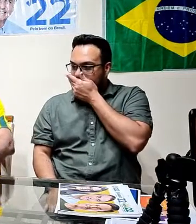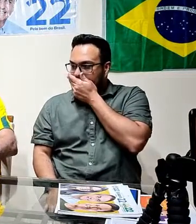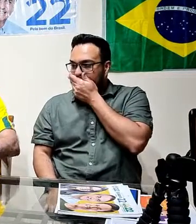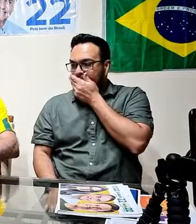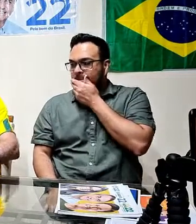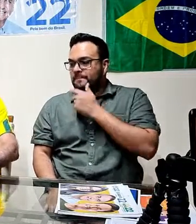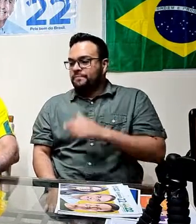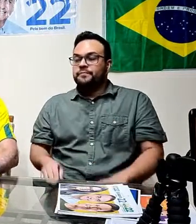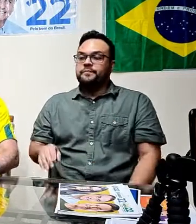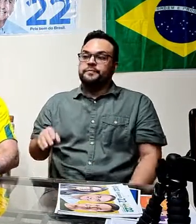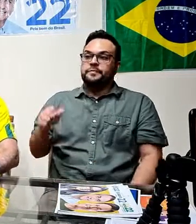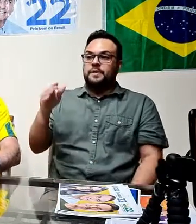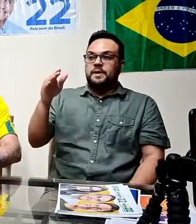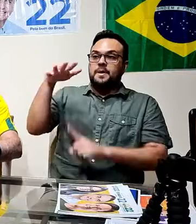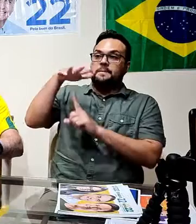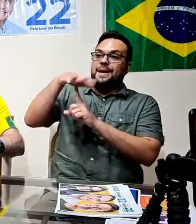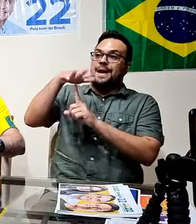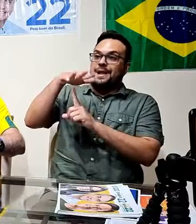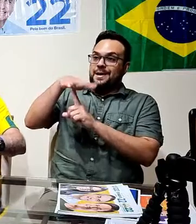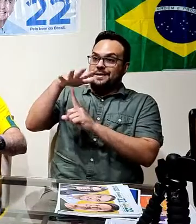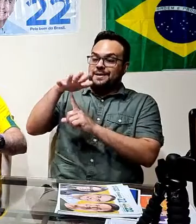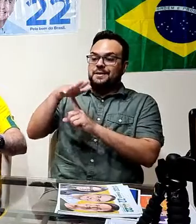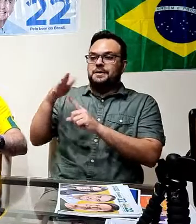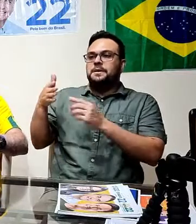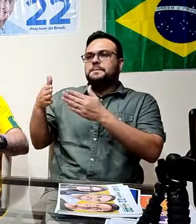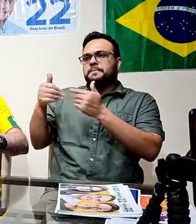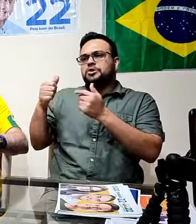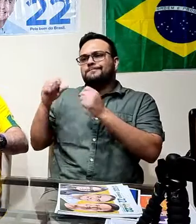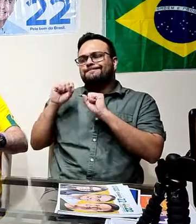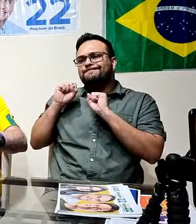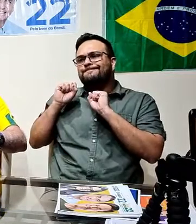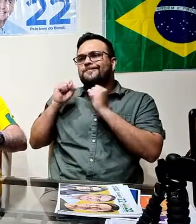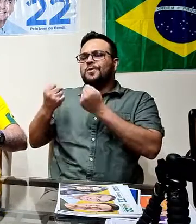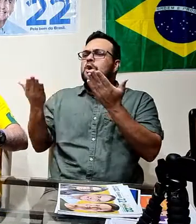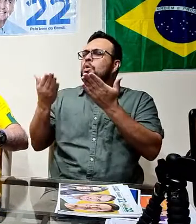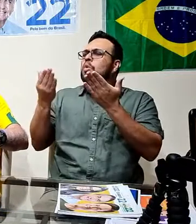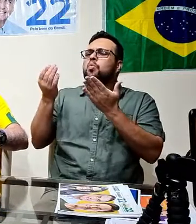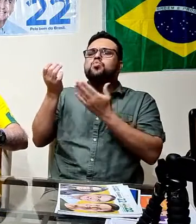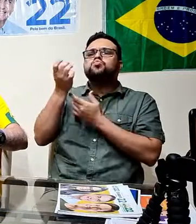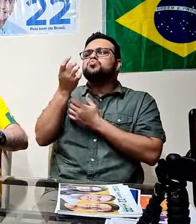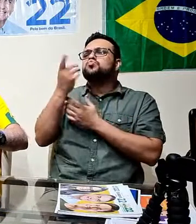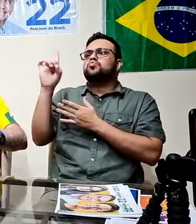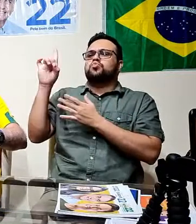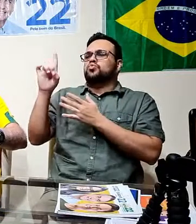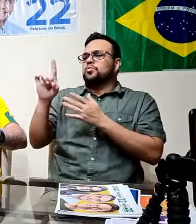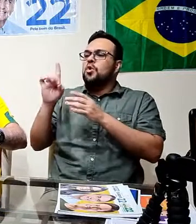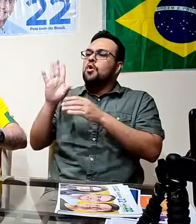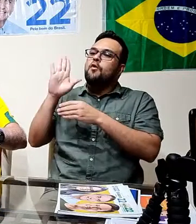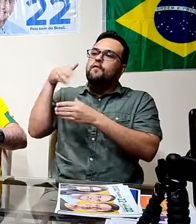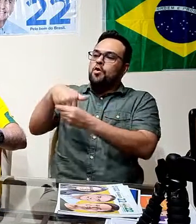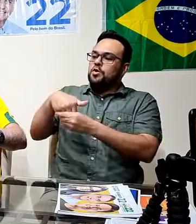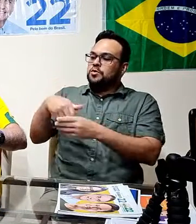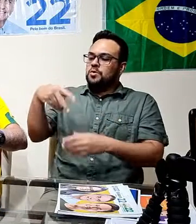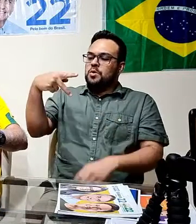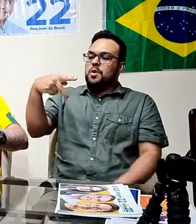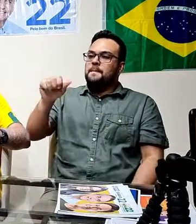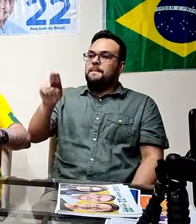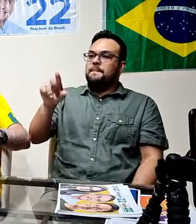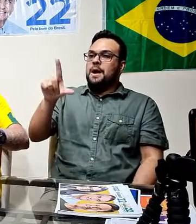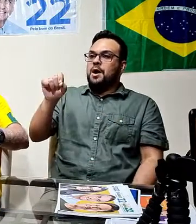Aqui no estado do Paraná, a gente está pedindo uma força final aí para voto para o Paulo